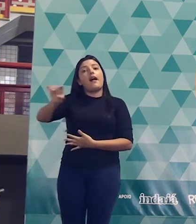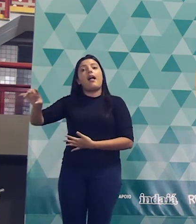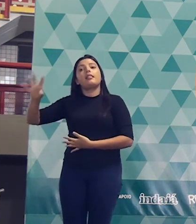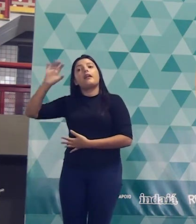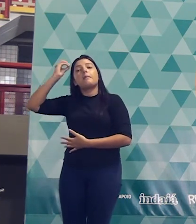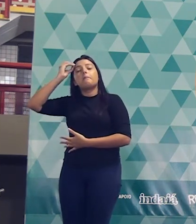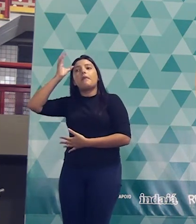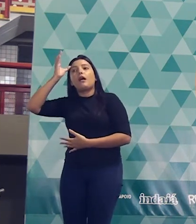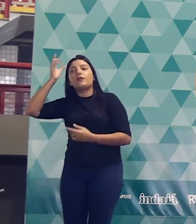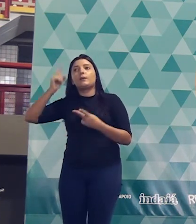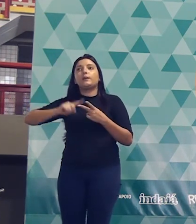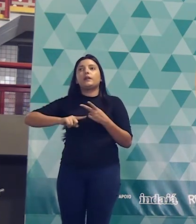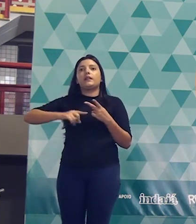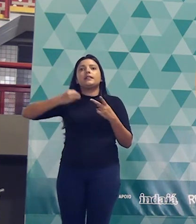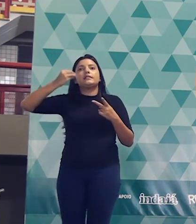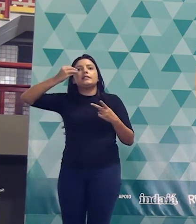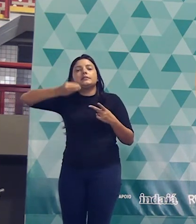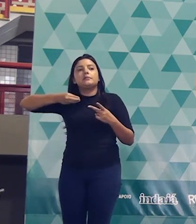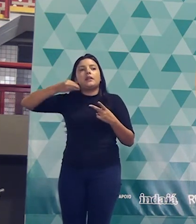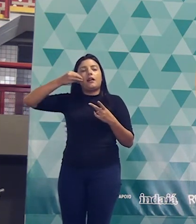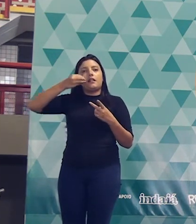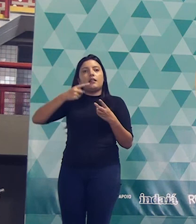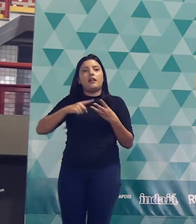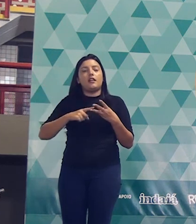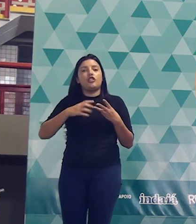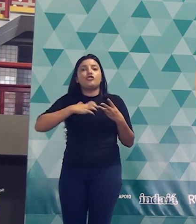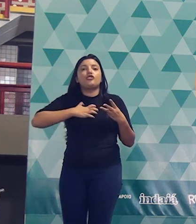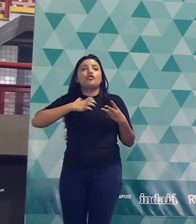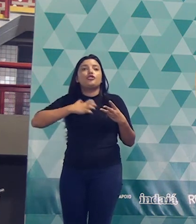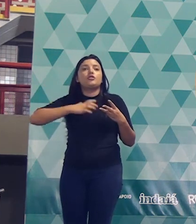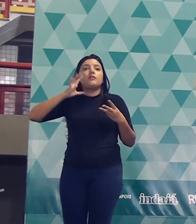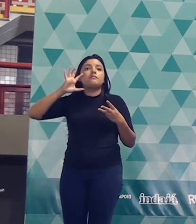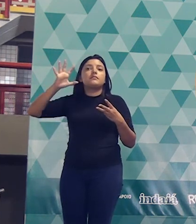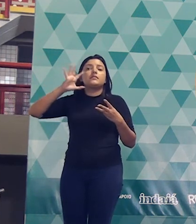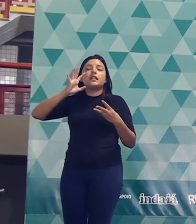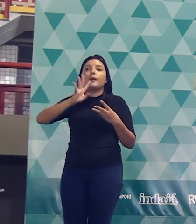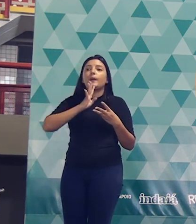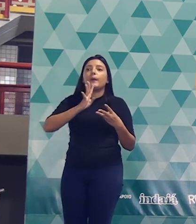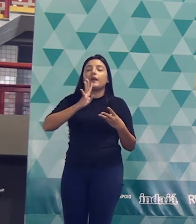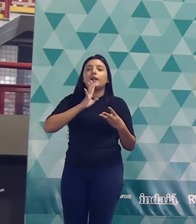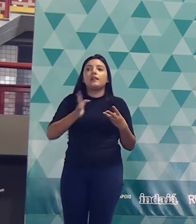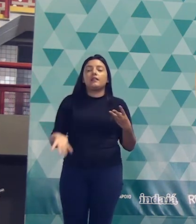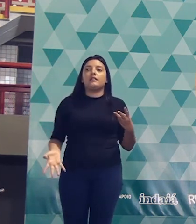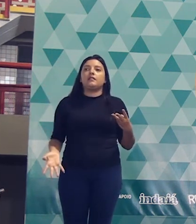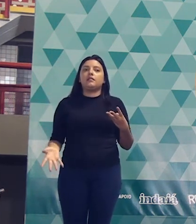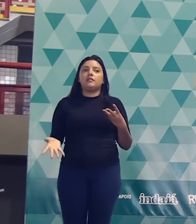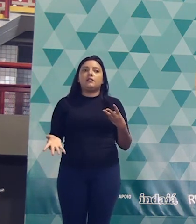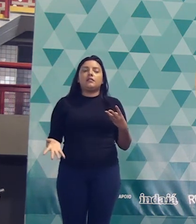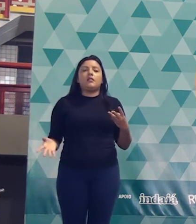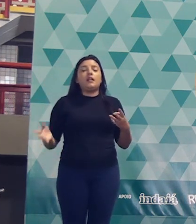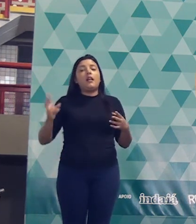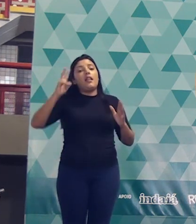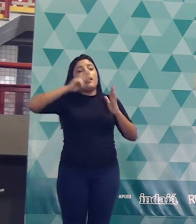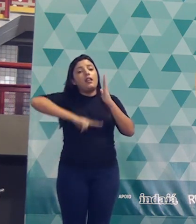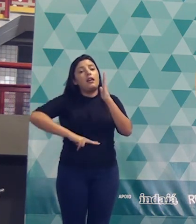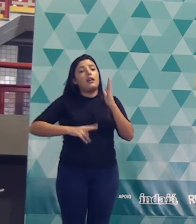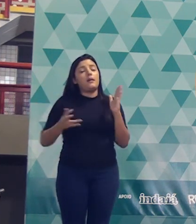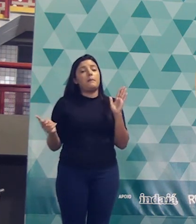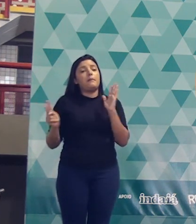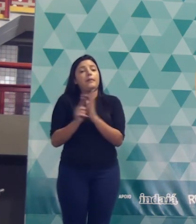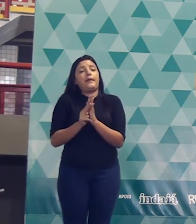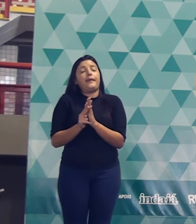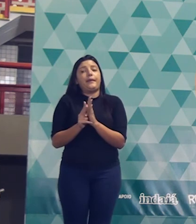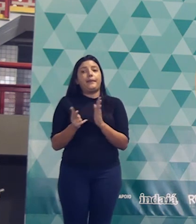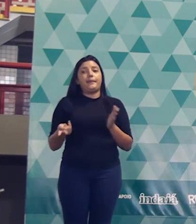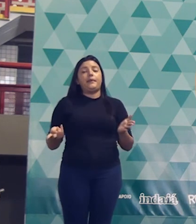sua maturidade, da sua experiência, do seu conhecimento de mundo. Cada um lê de acordo com